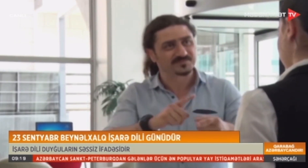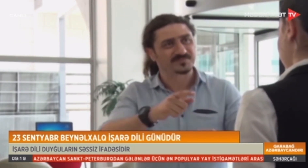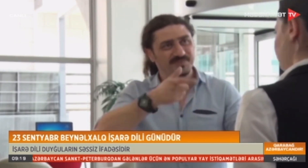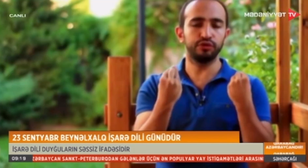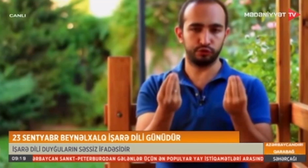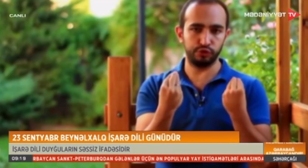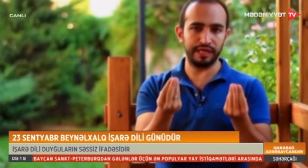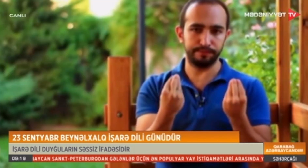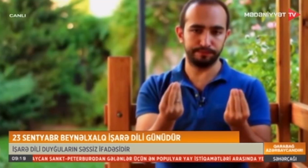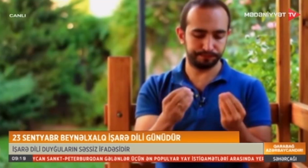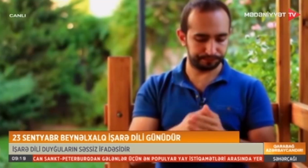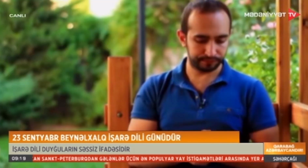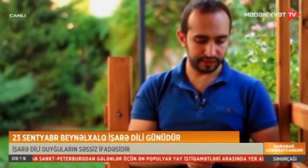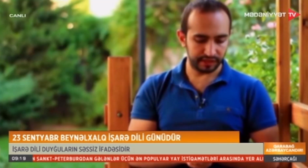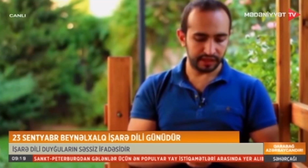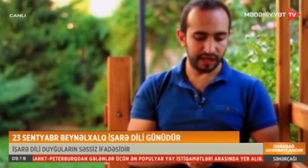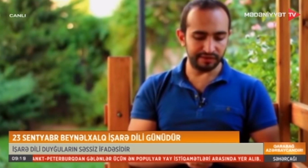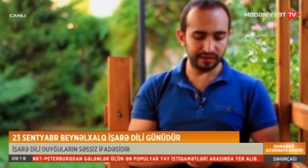nömrəli internat məktəbidir. Harada var filiallar, məsələn,